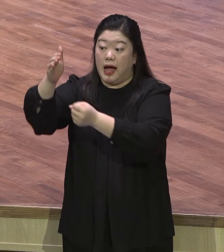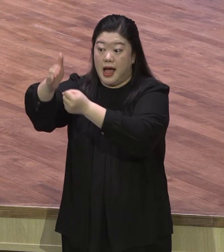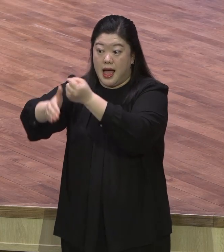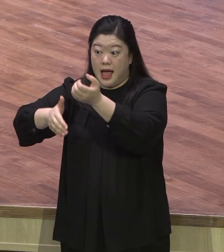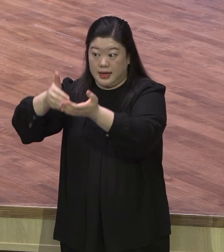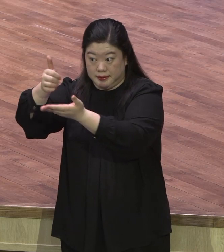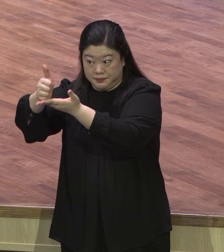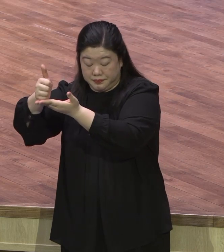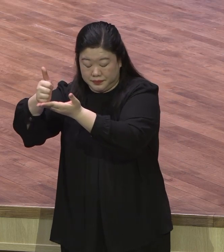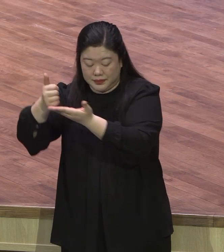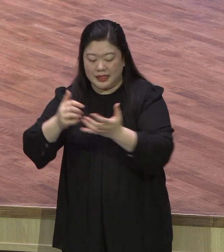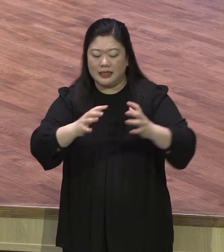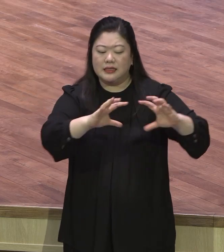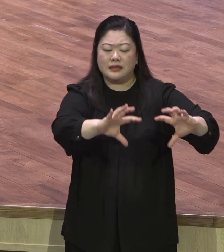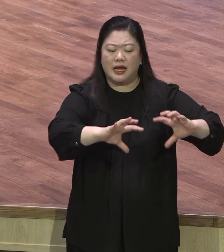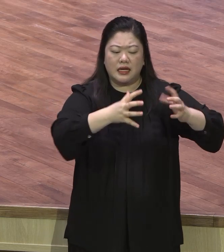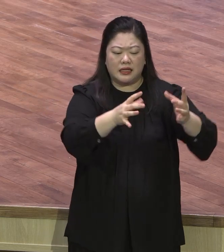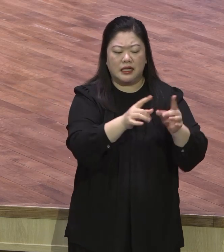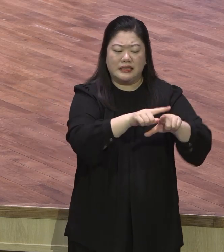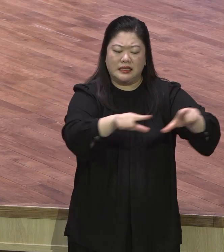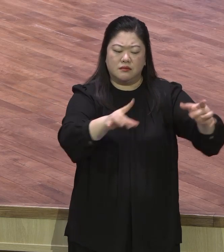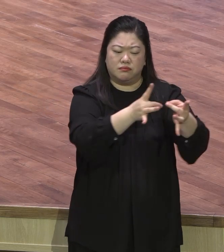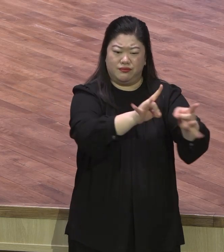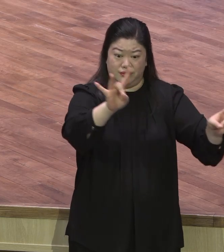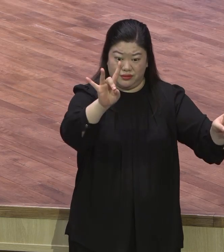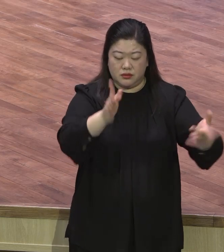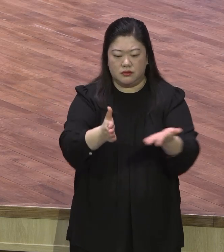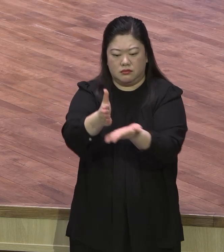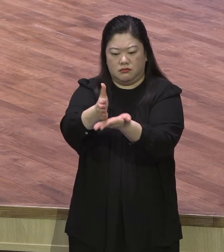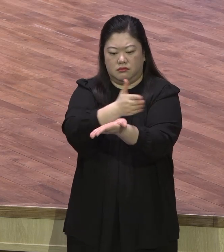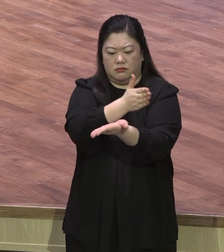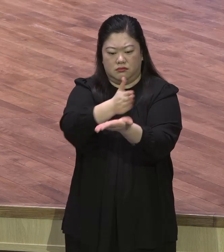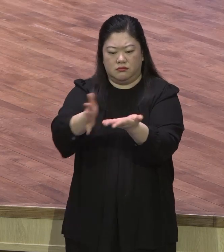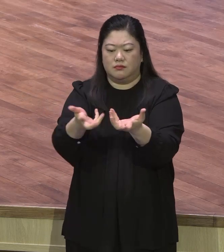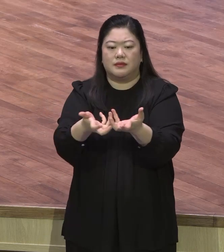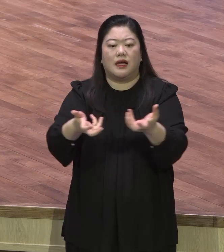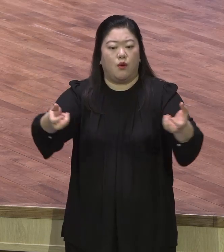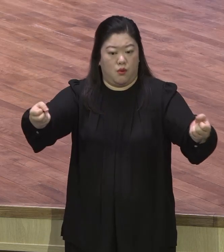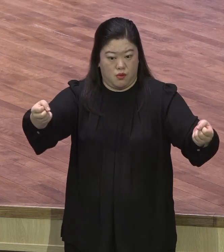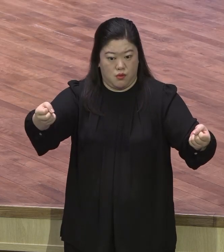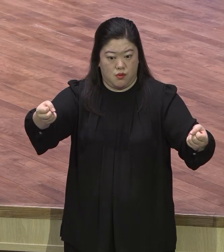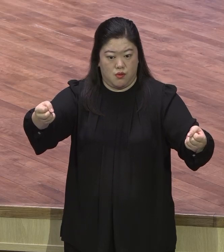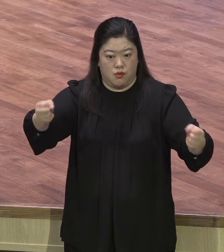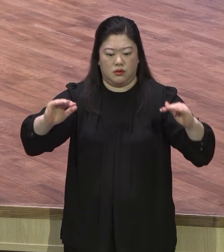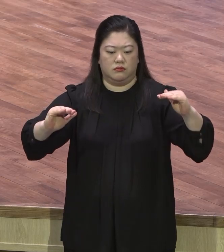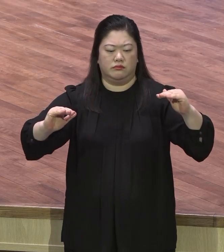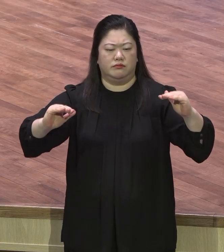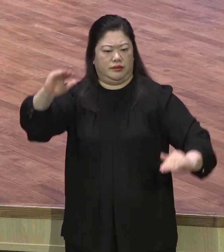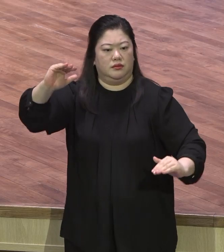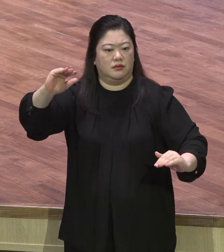신들과는 구분된 스스로 거룩하신 하나님이시라.